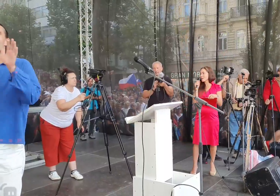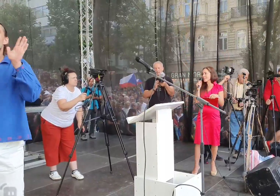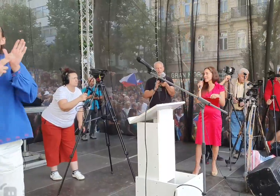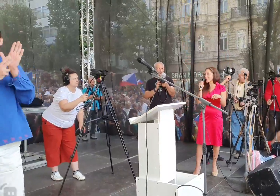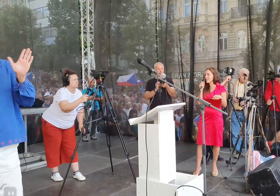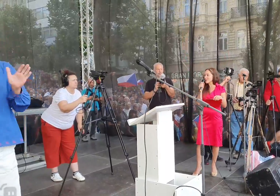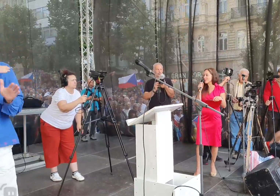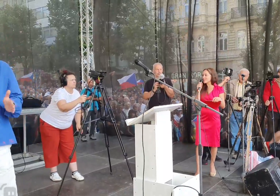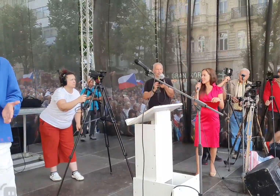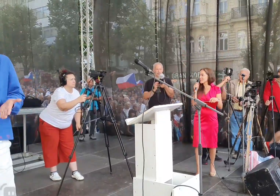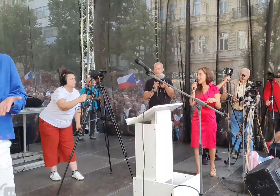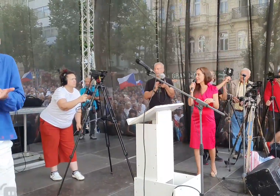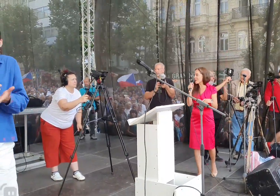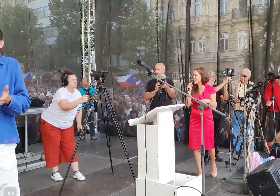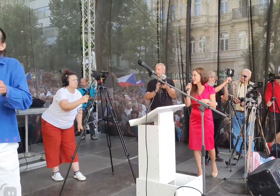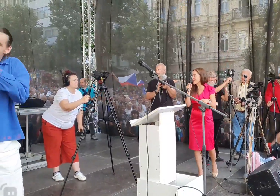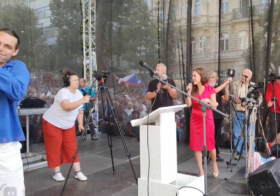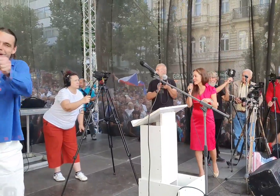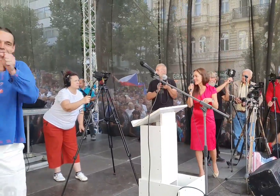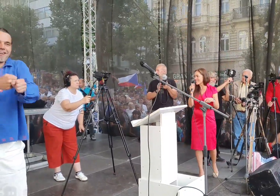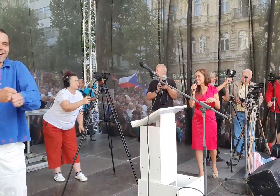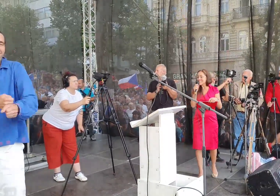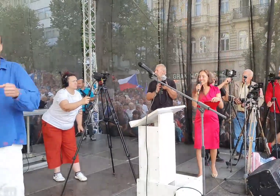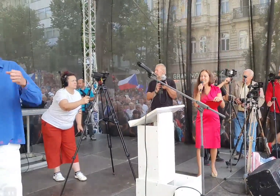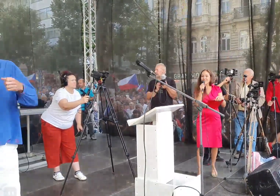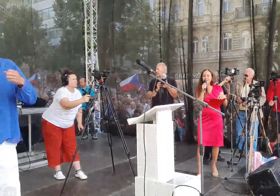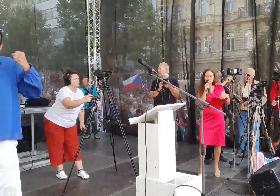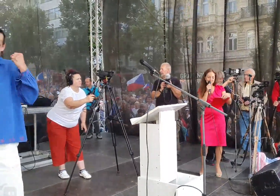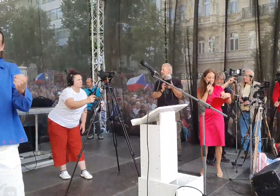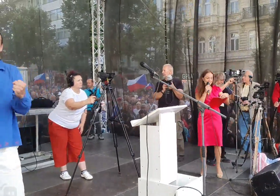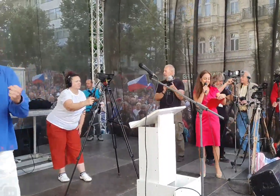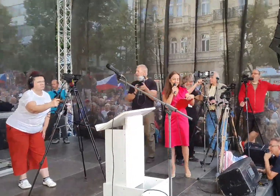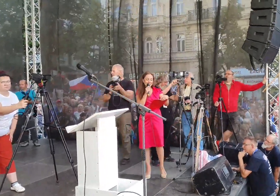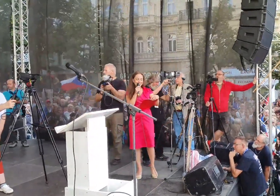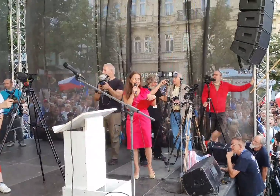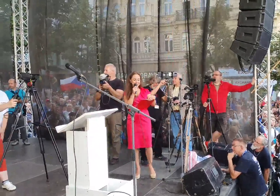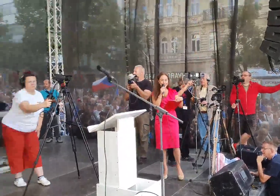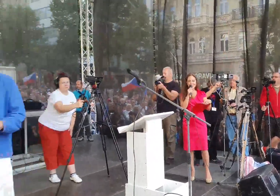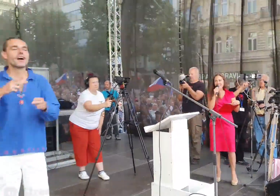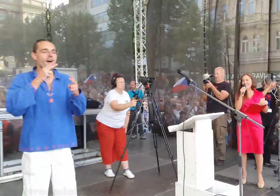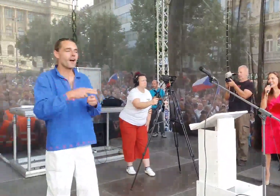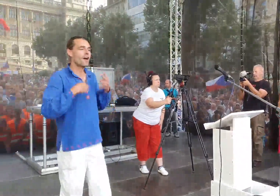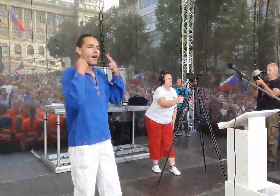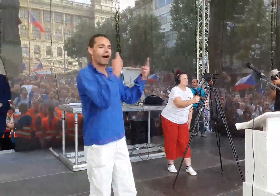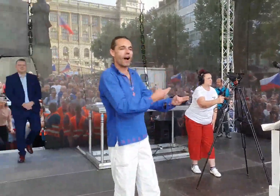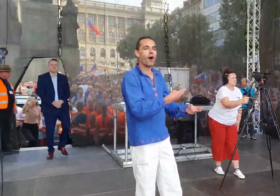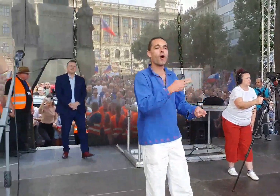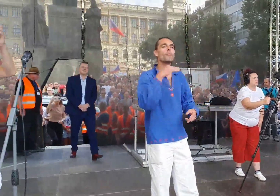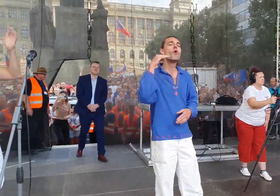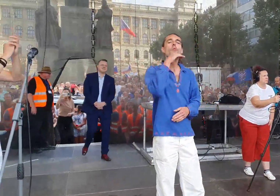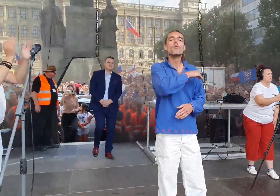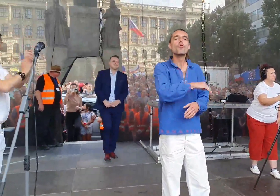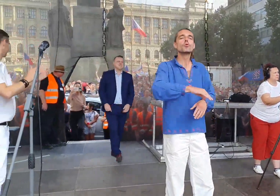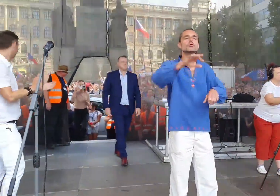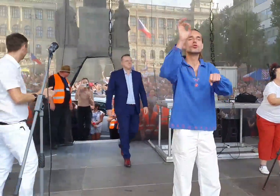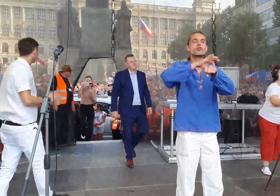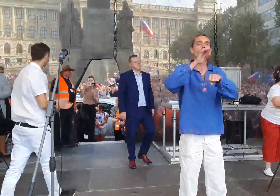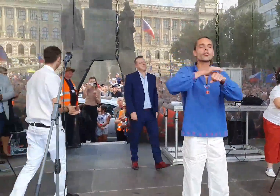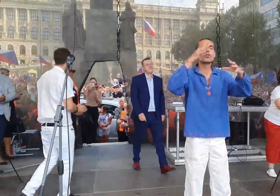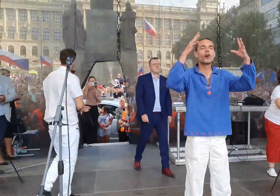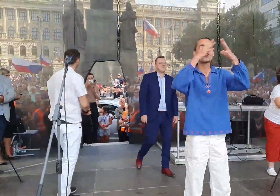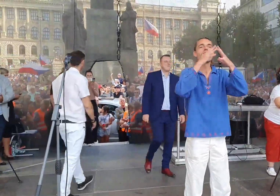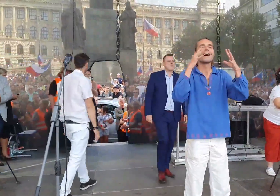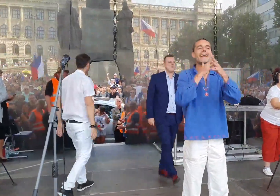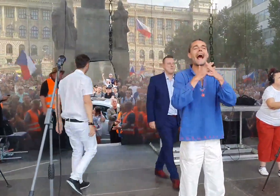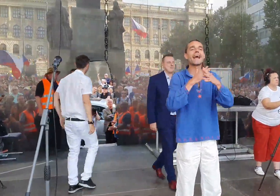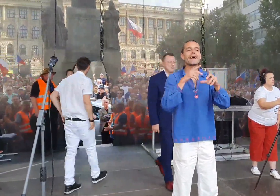teď, Jindro, pojď prosím na pódium. Teď bych přivítala doktora Reisla, předsedu strany